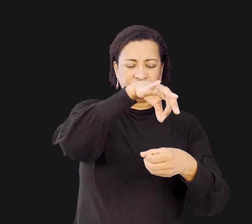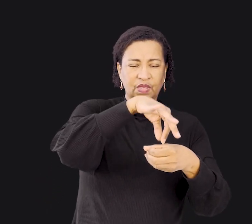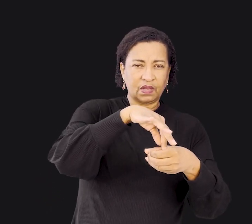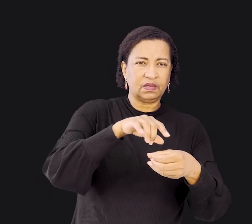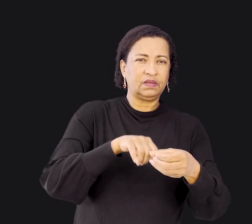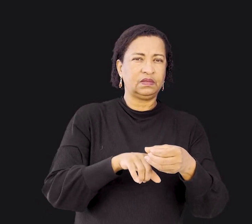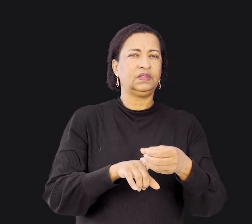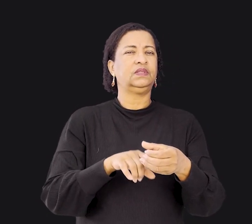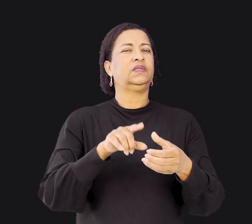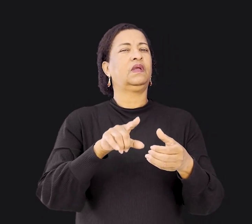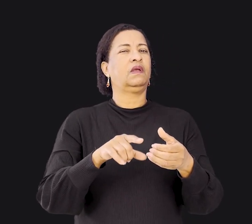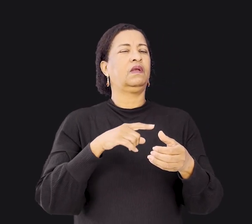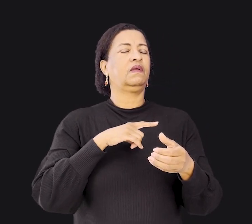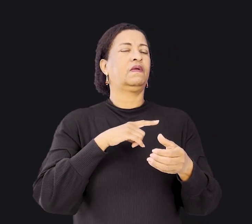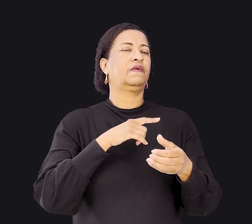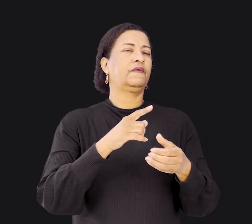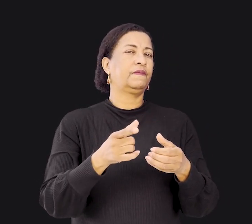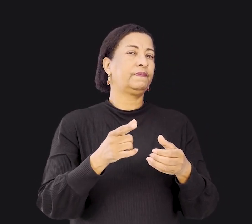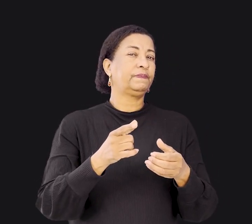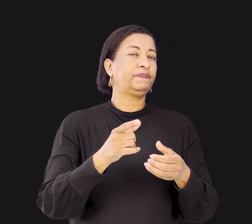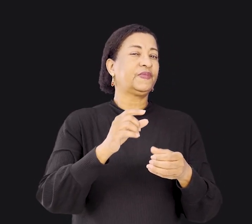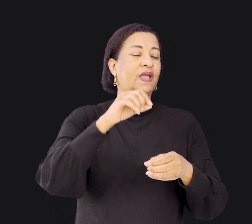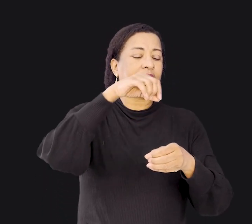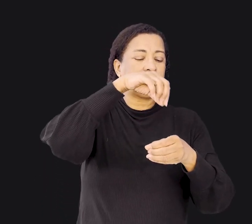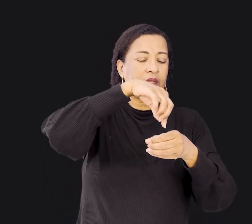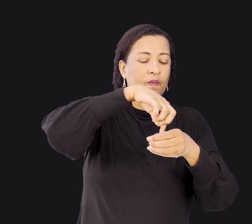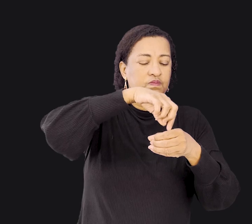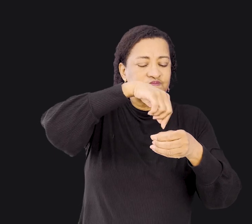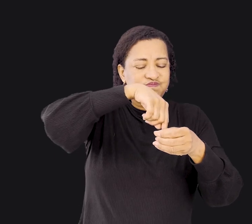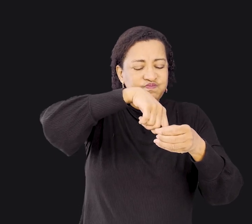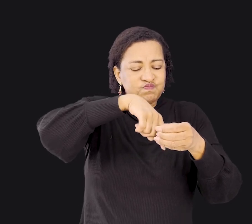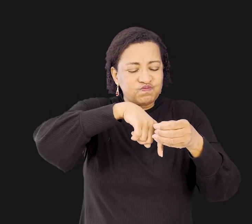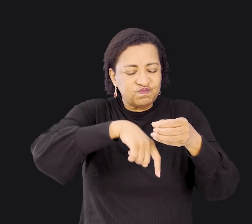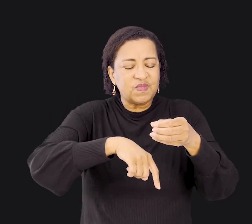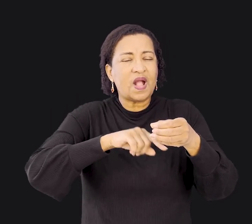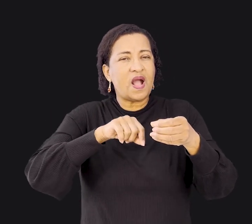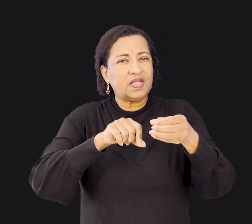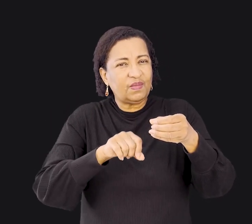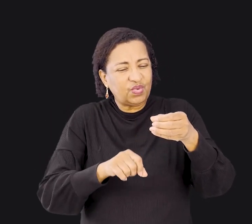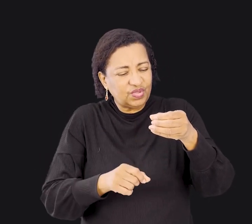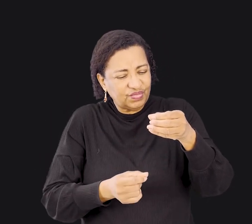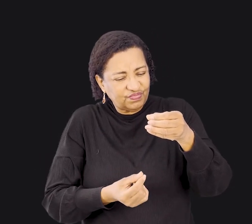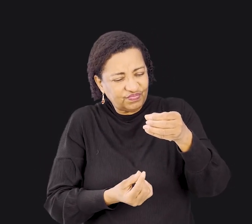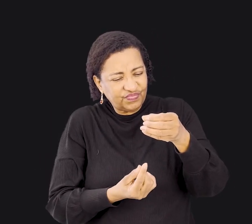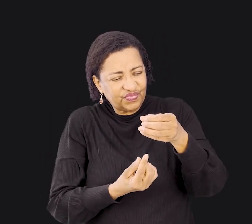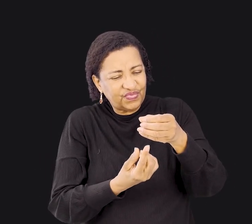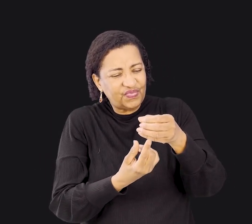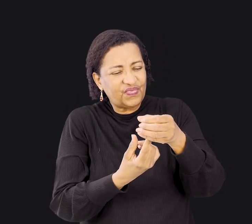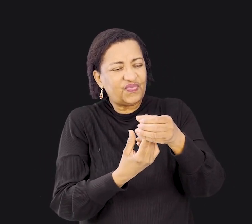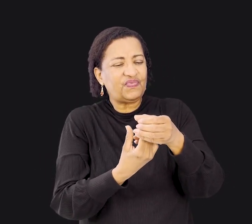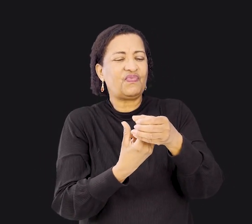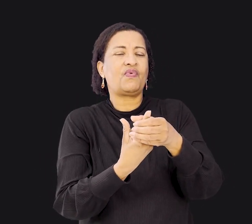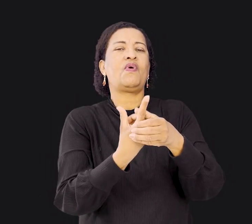essa semente não produzirá frutos até que penetre no solo, superando o obstáculo das pedras e das ervas